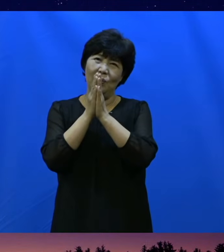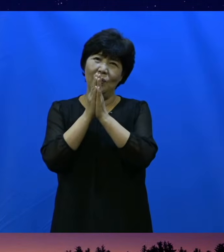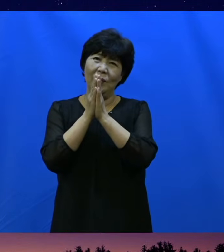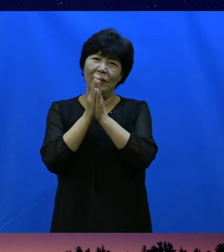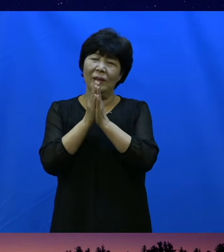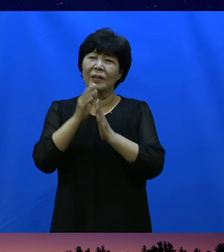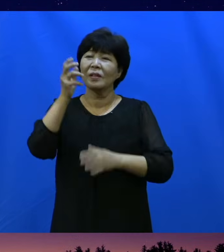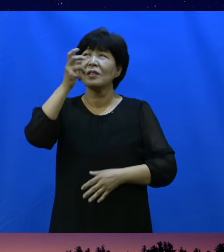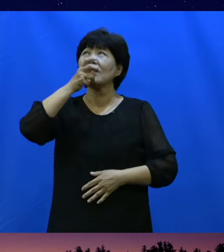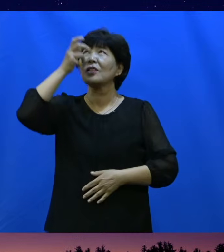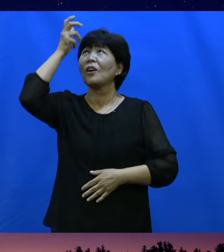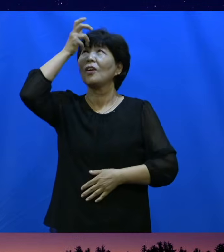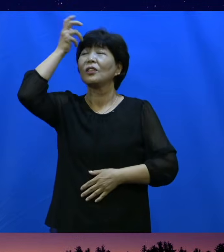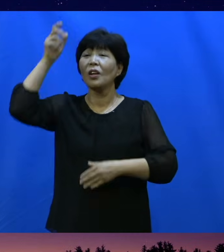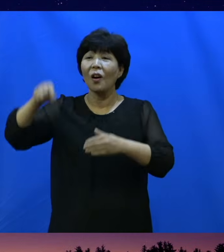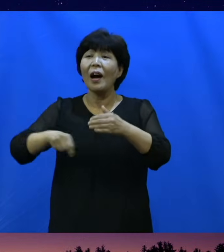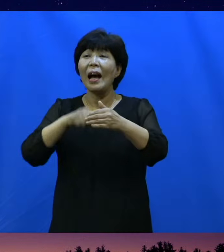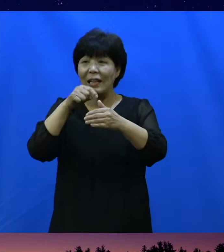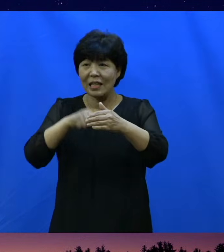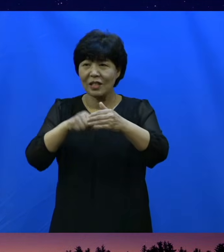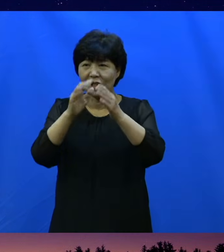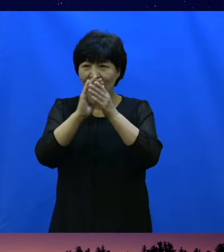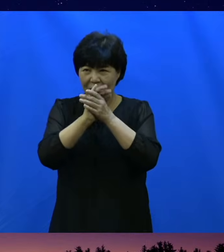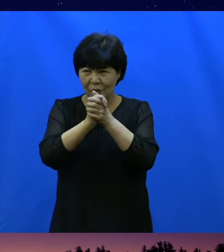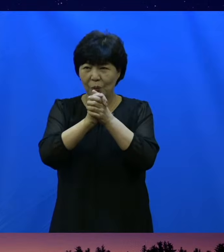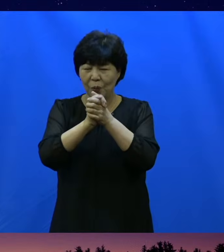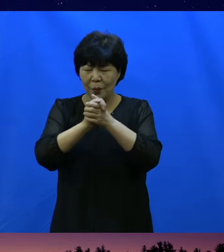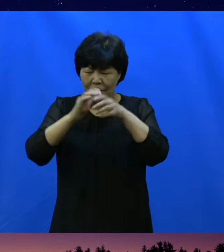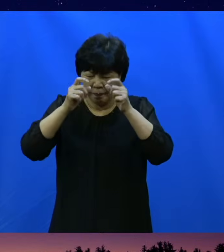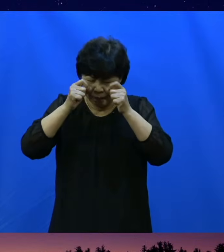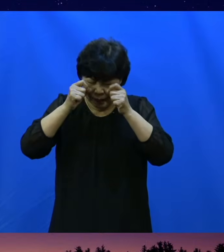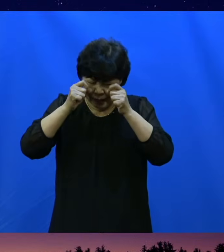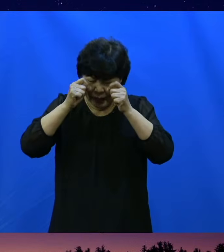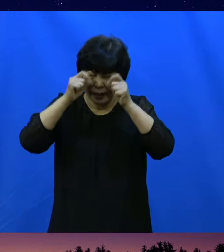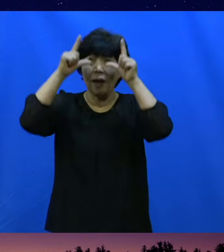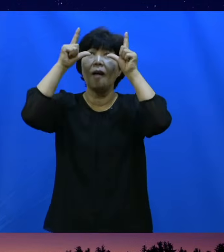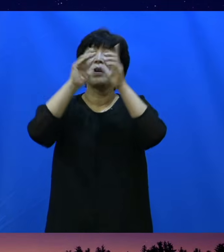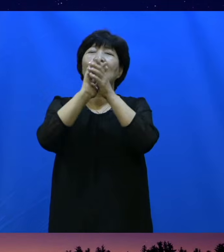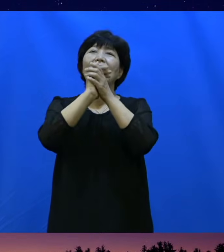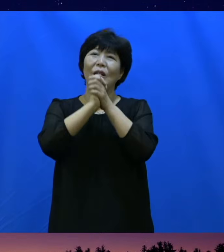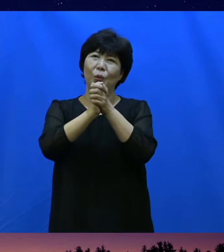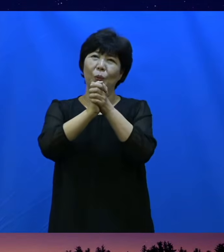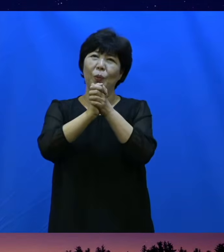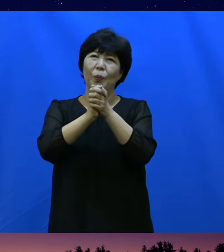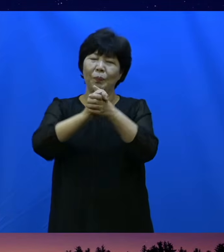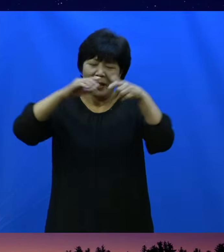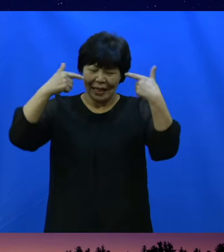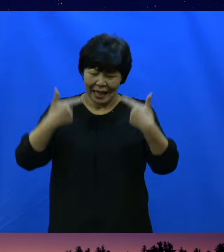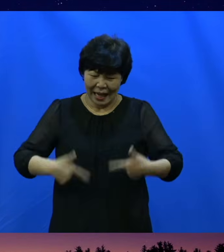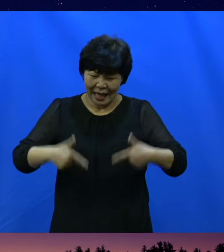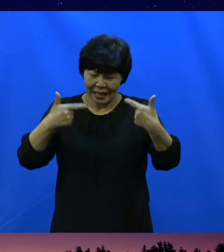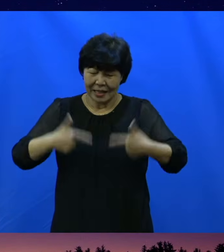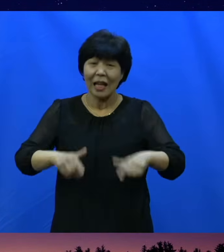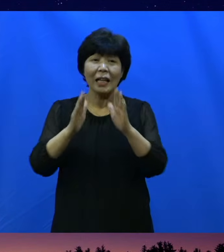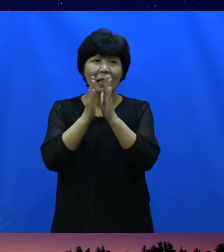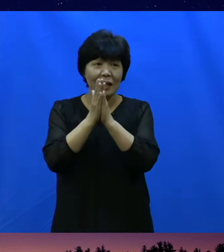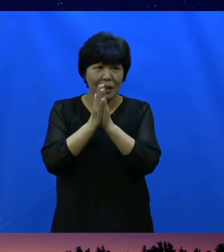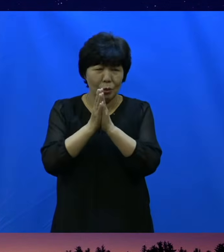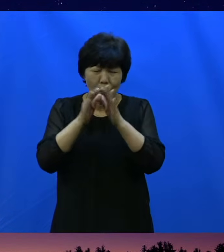성령 안에서 기도해야 된다는 거, 깨어 구해야 된다는 거, 항상 힘써야 된다.